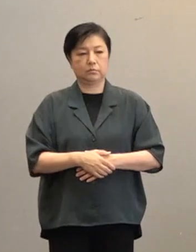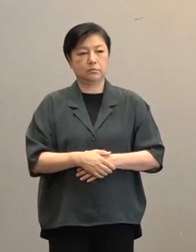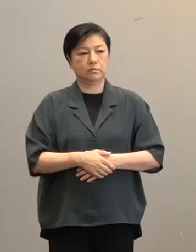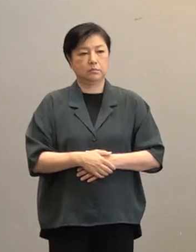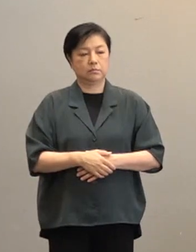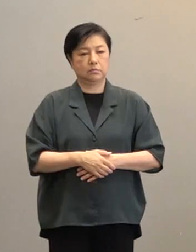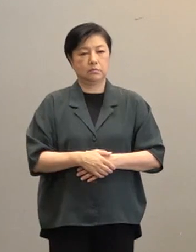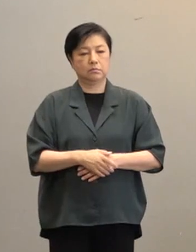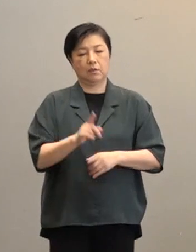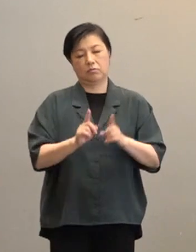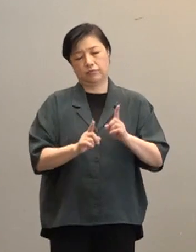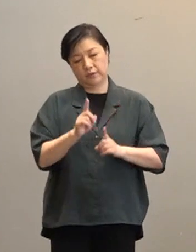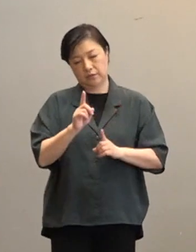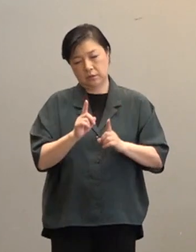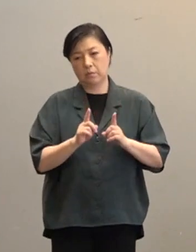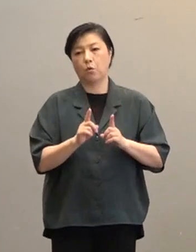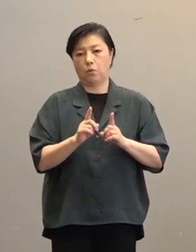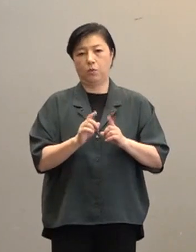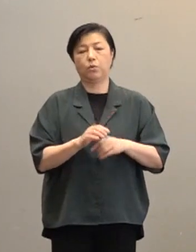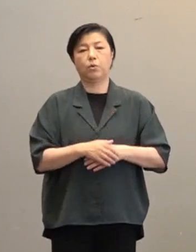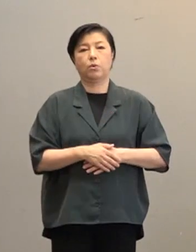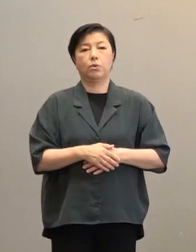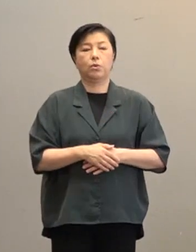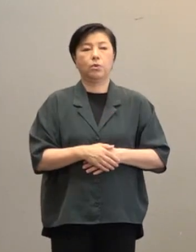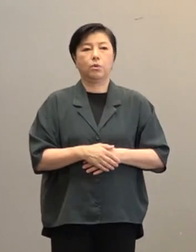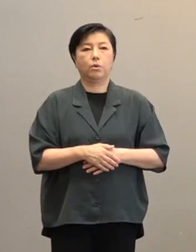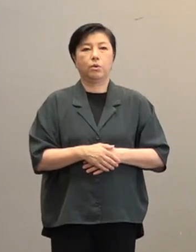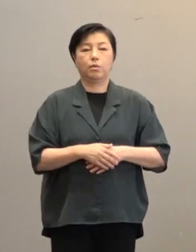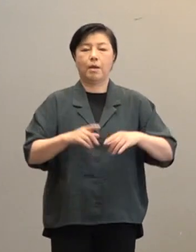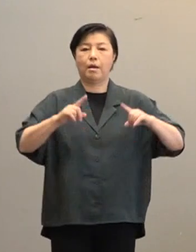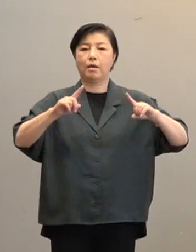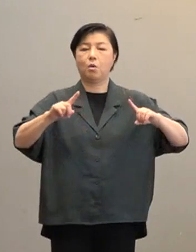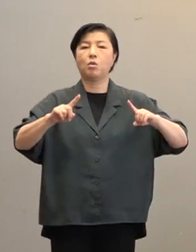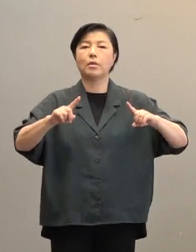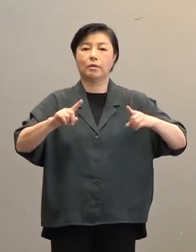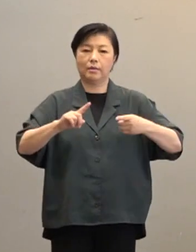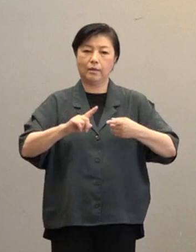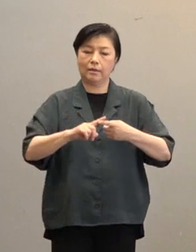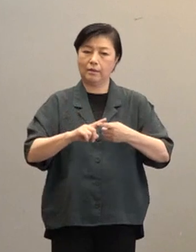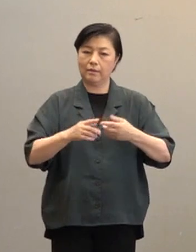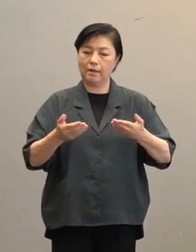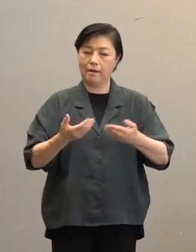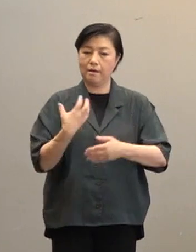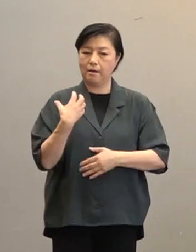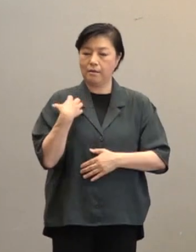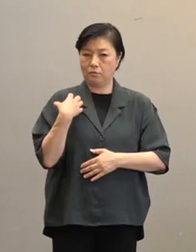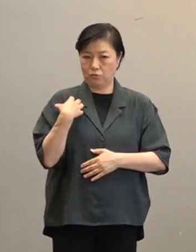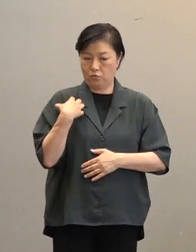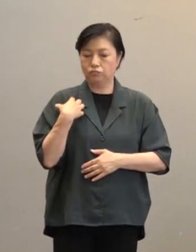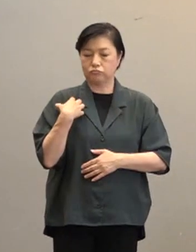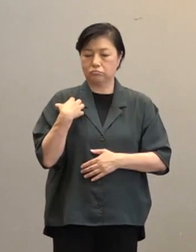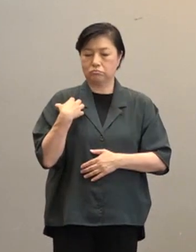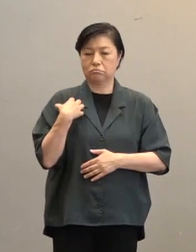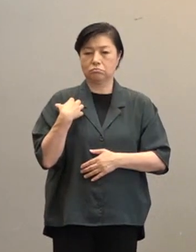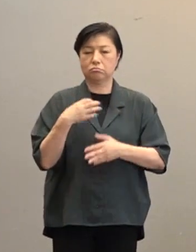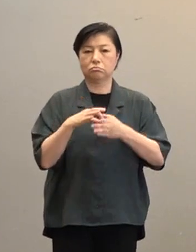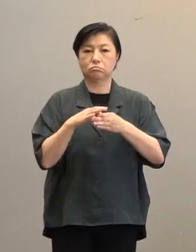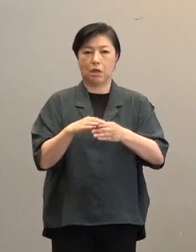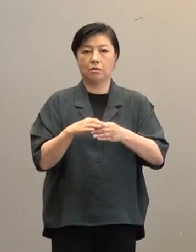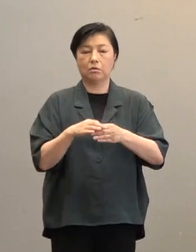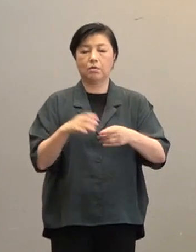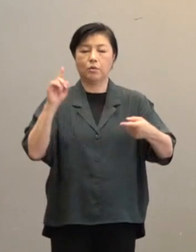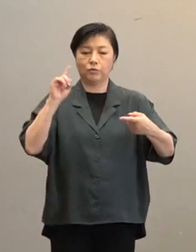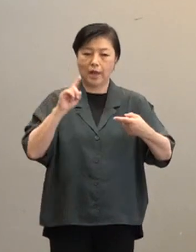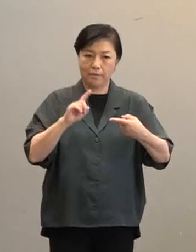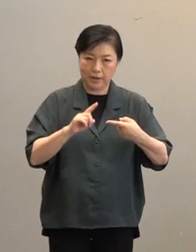ので、いずれにしても何ですか、公的な役職なわけですから、それにふさわ